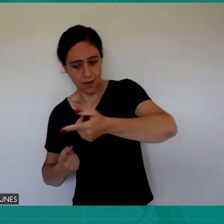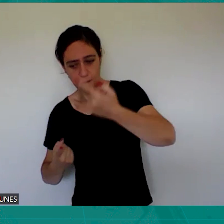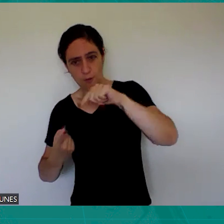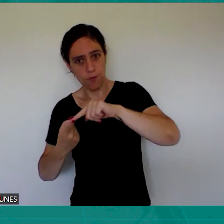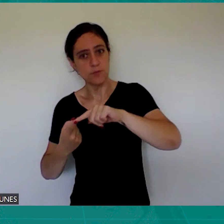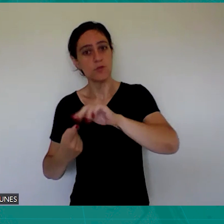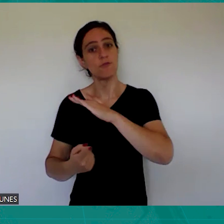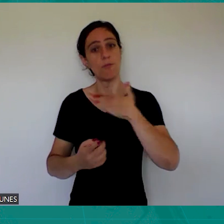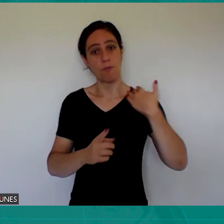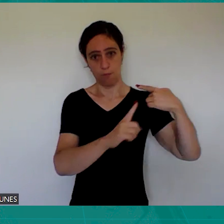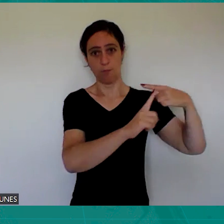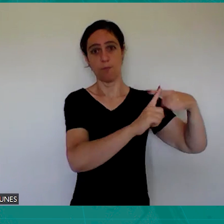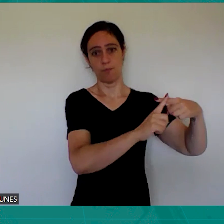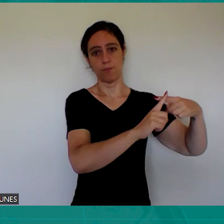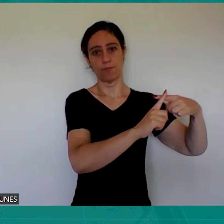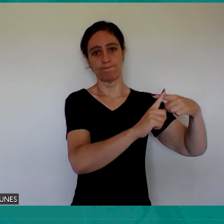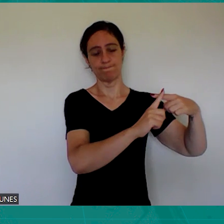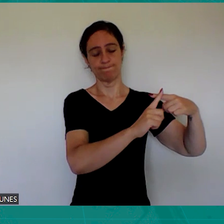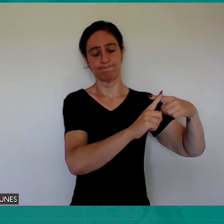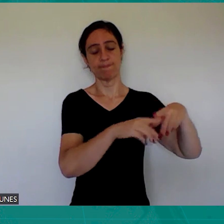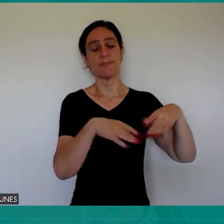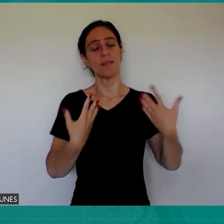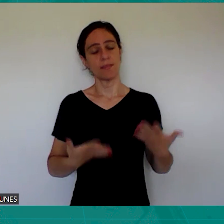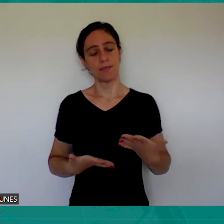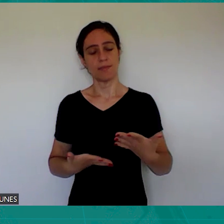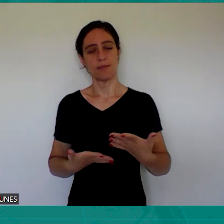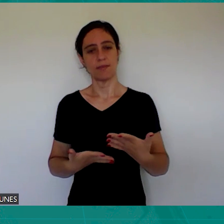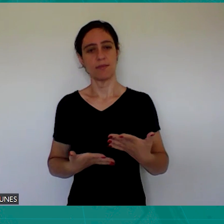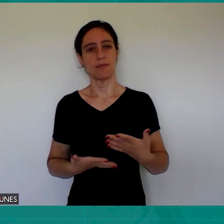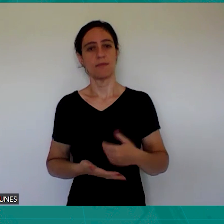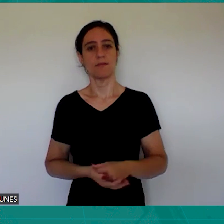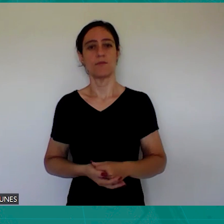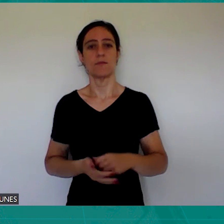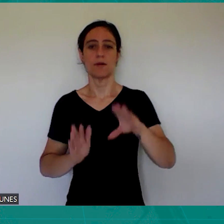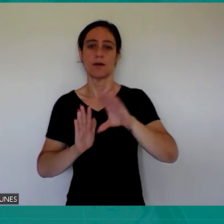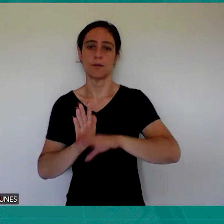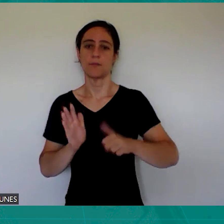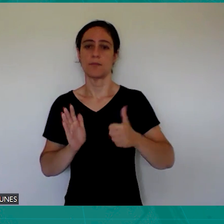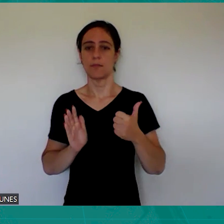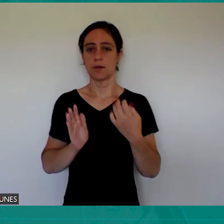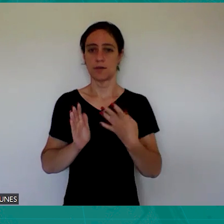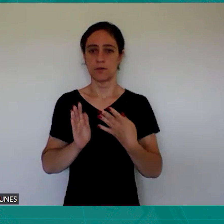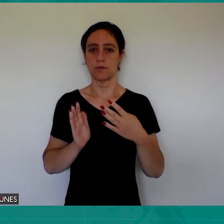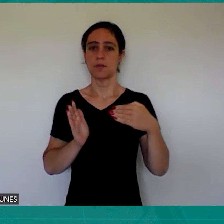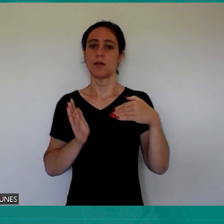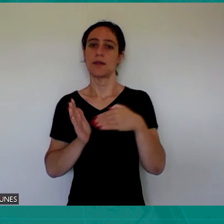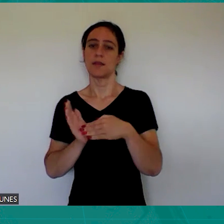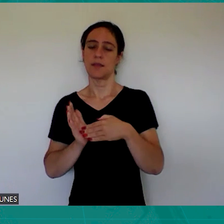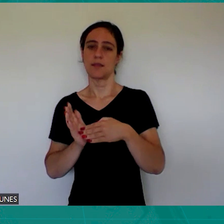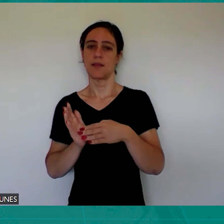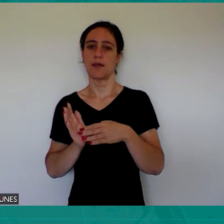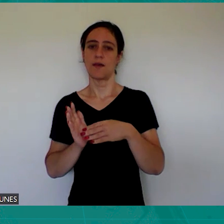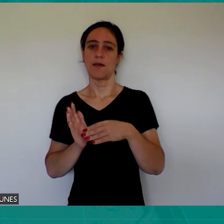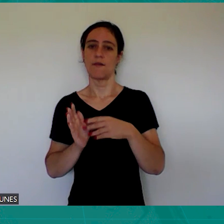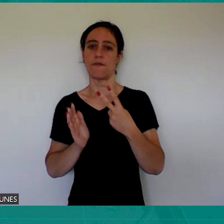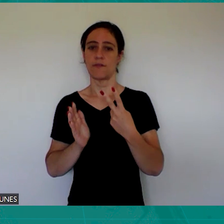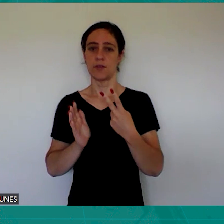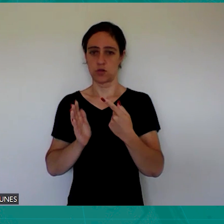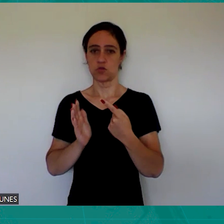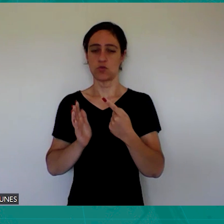tá? Então, assim, irmãos, a partir do capítulo 14 até o 21, aí entra na segunda sessão, que é o